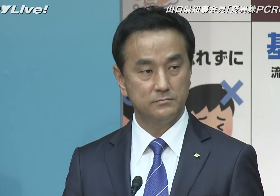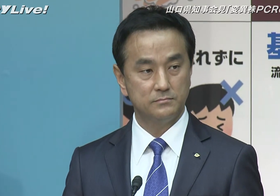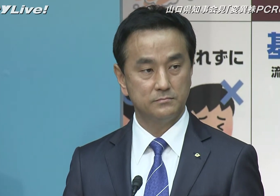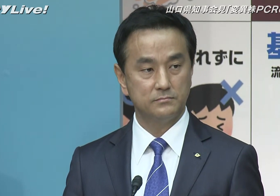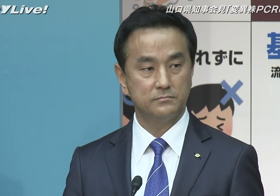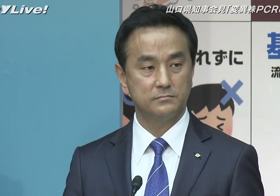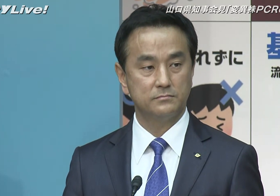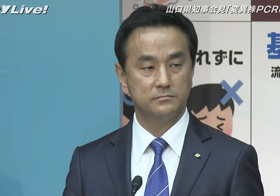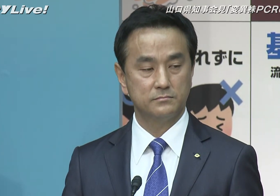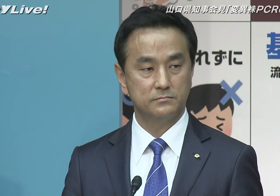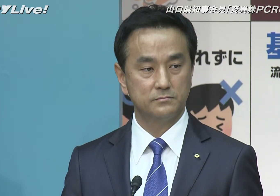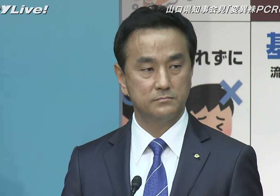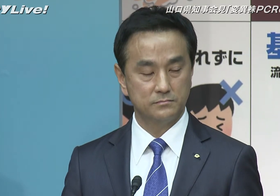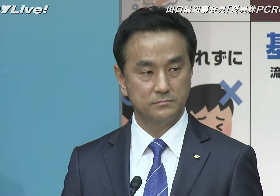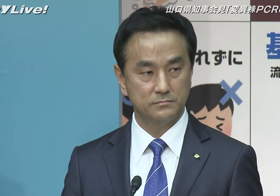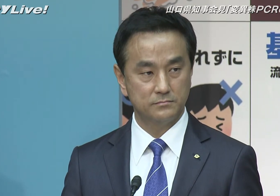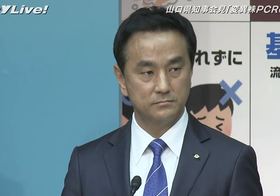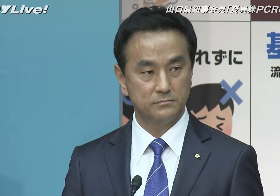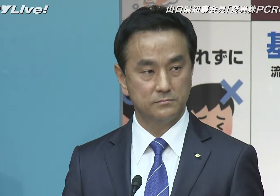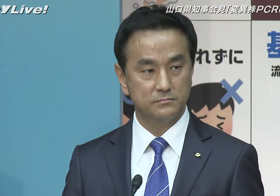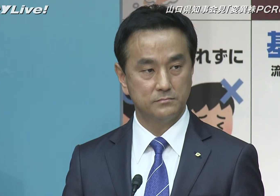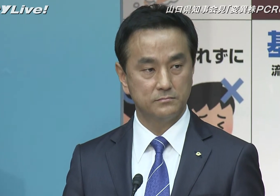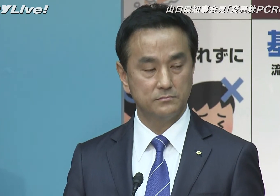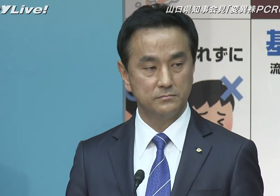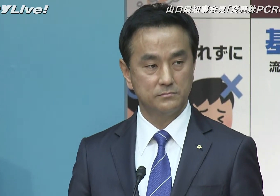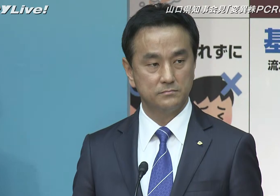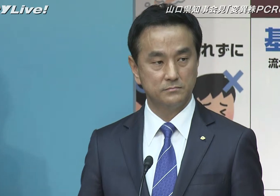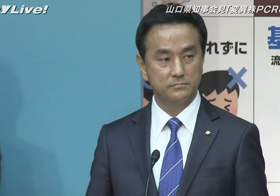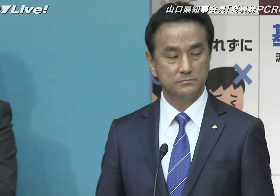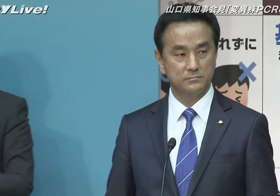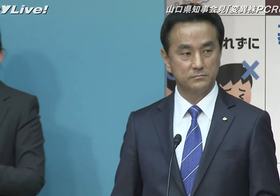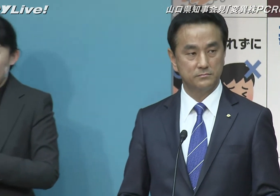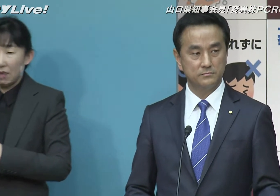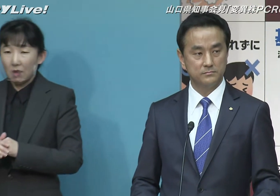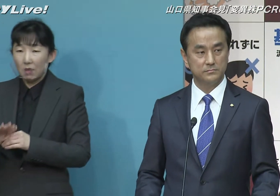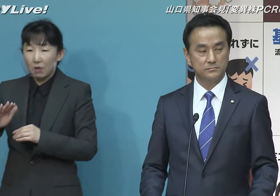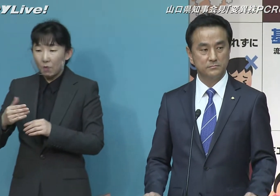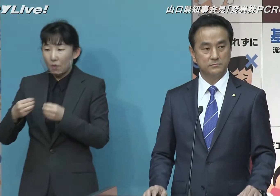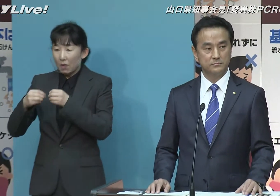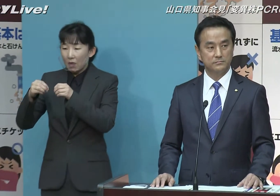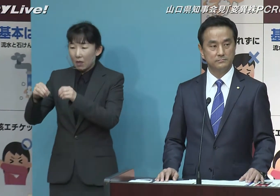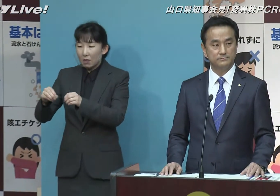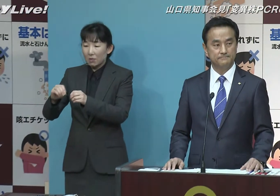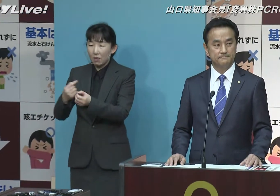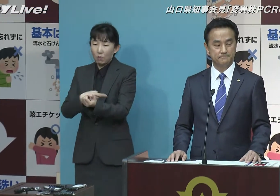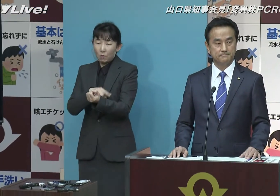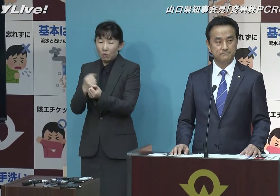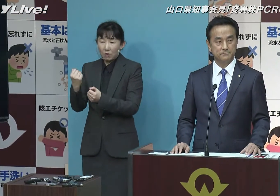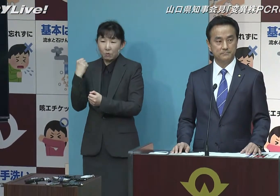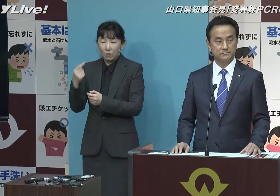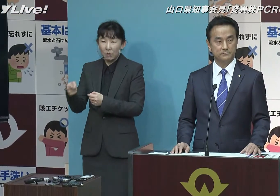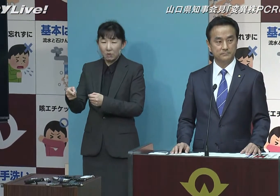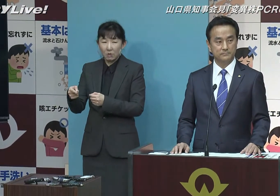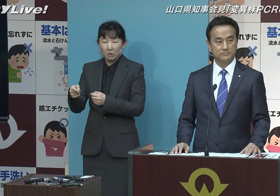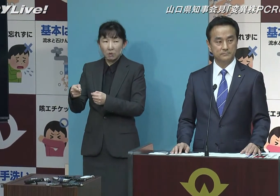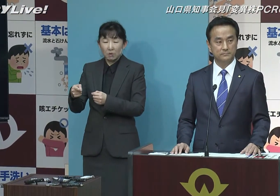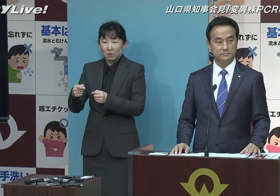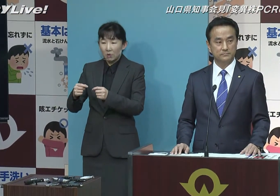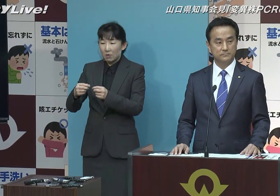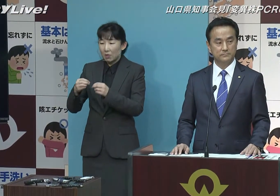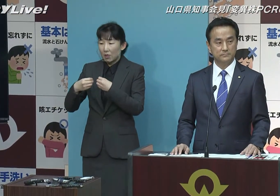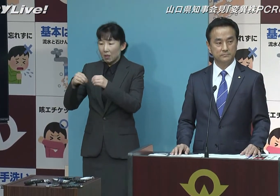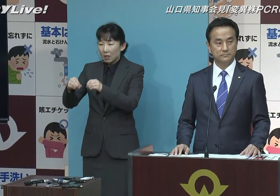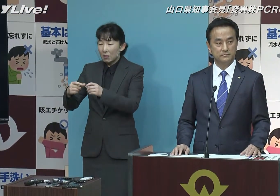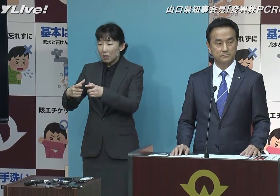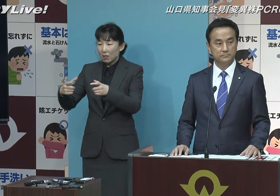ところに出たということもありますけれども、この感染力が他の種類高い変異ウイルス、この感染拡大の県